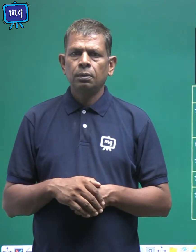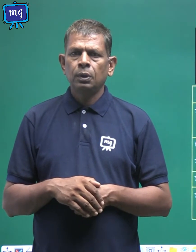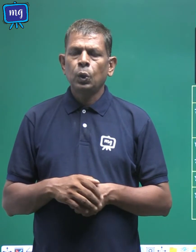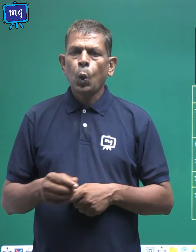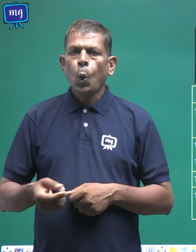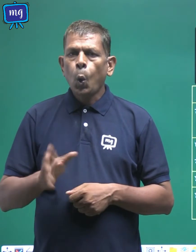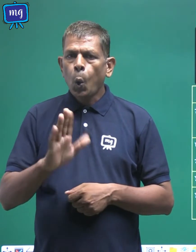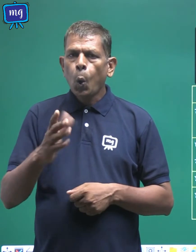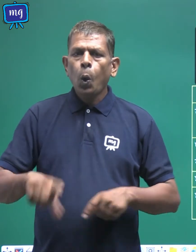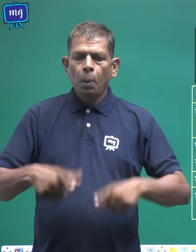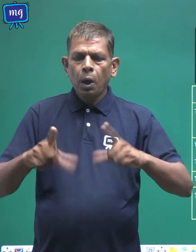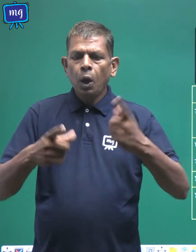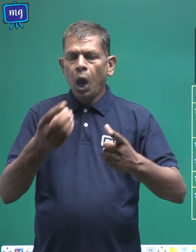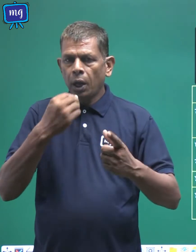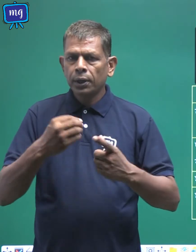शाकाहारी,